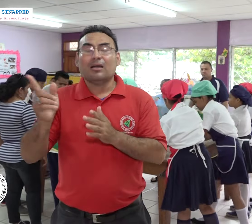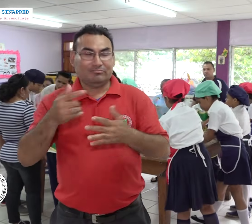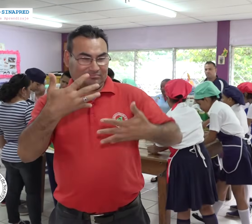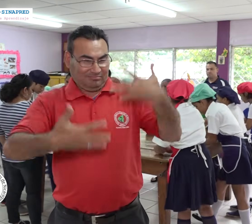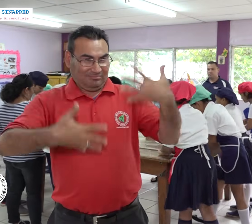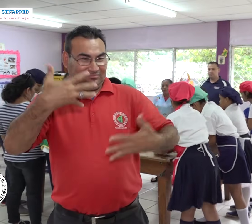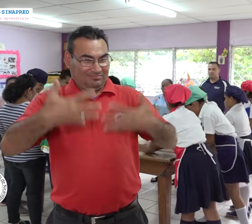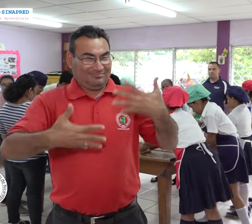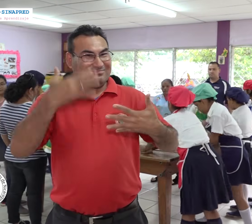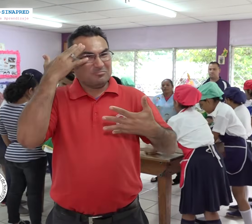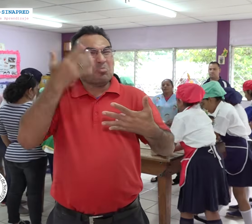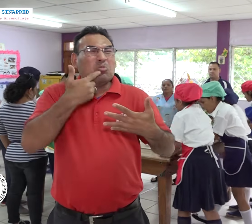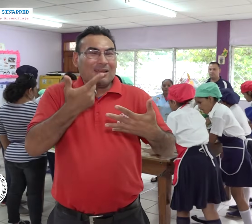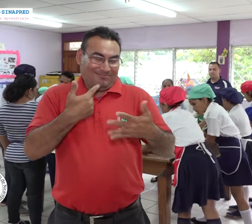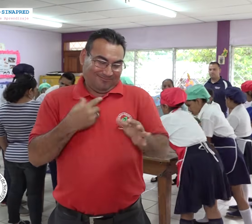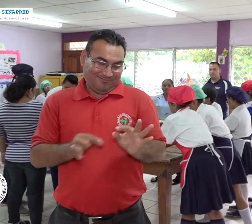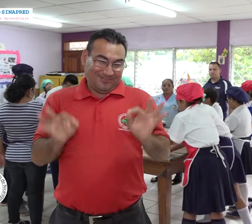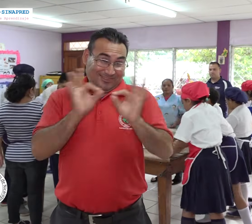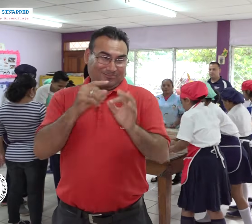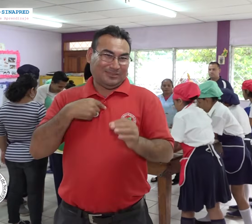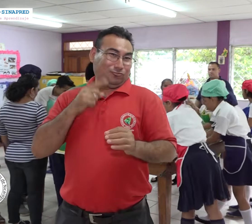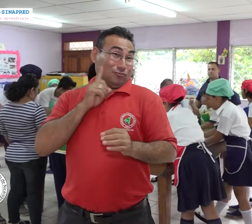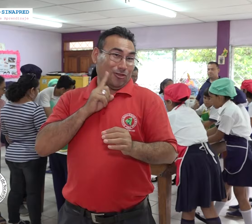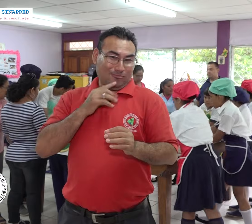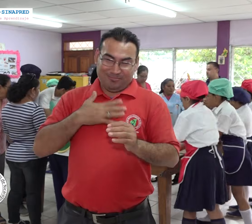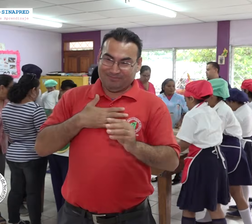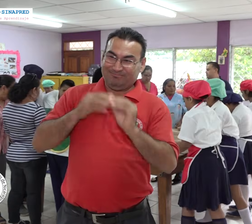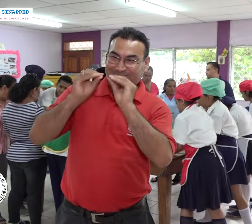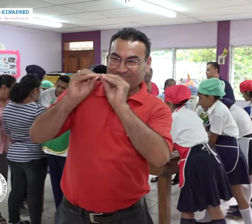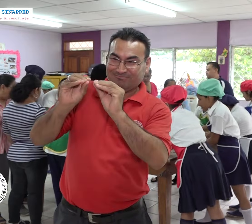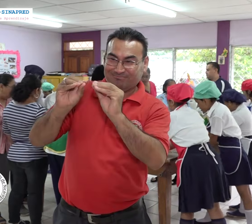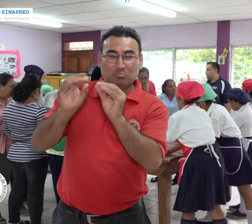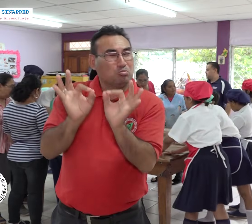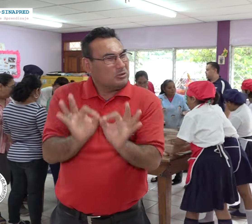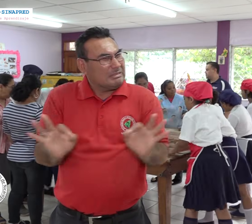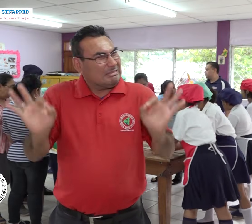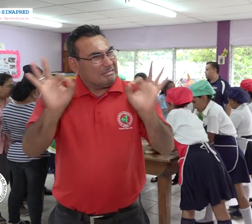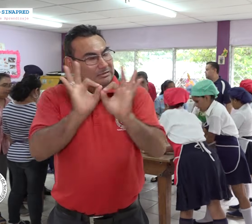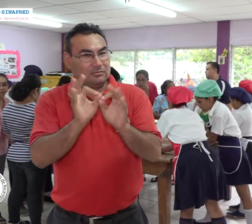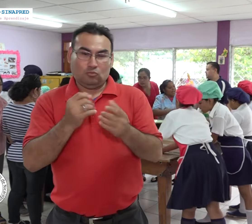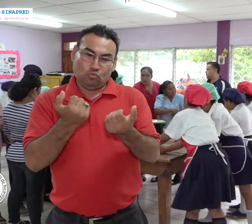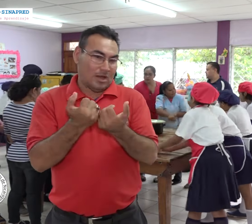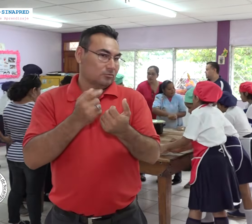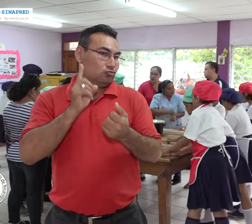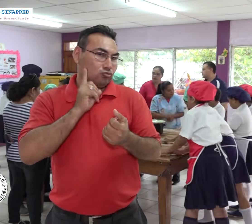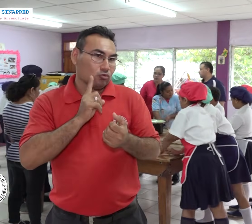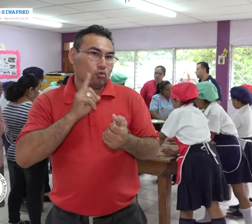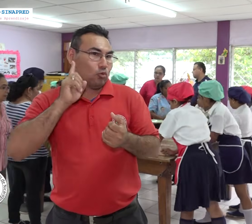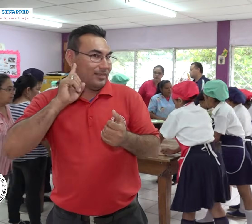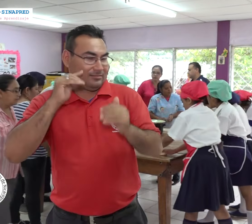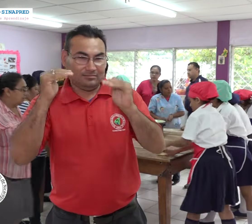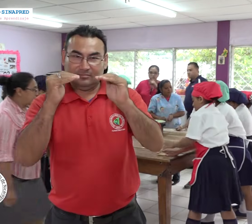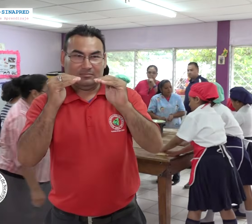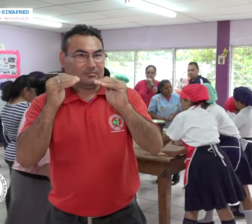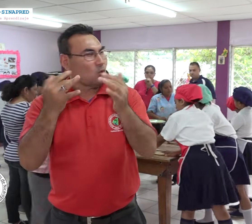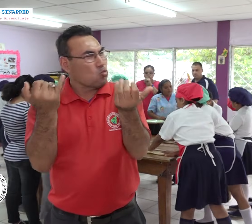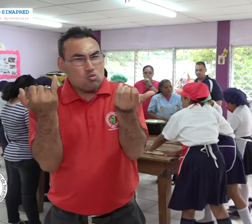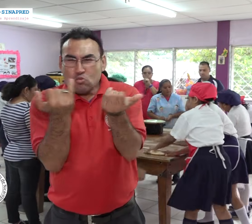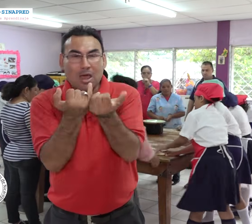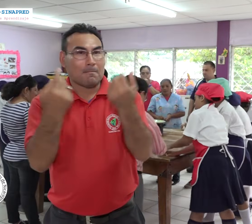momento. Entonces es importante que las personas también sepan señas. Pero es más importante que una persona sorda te enseñe señas.